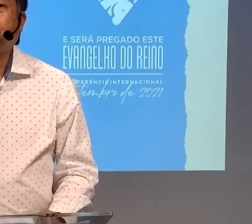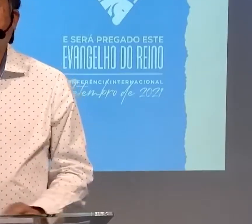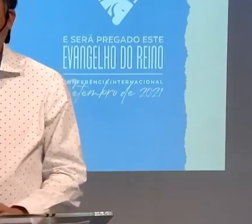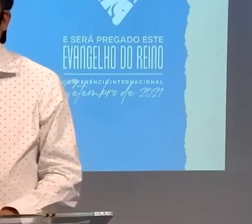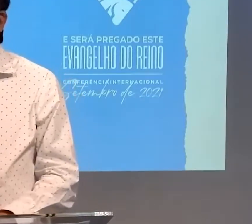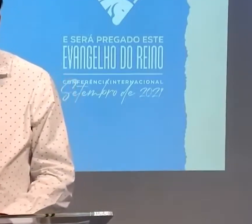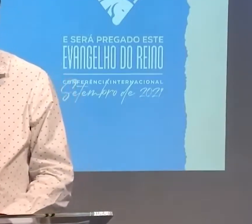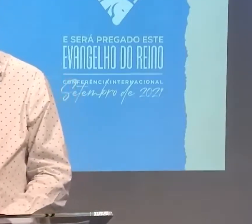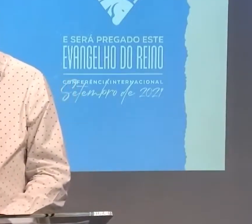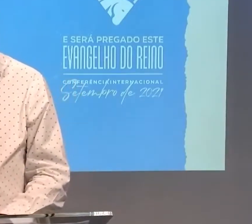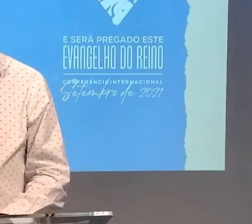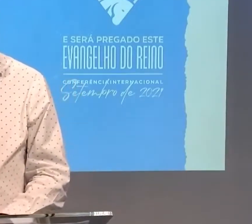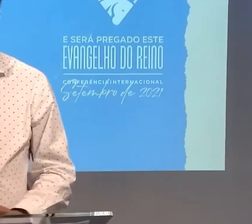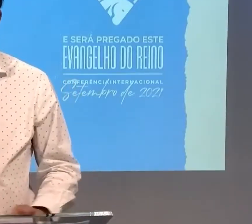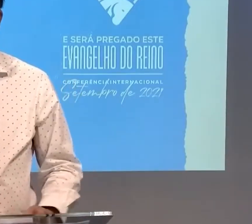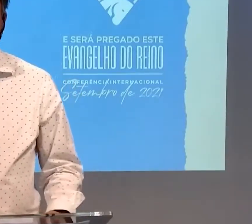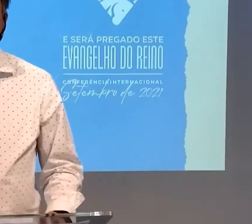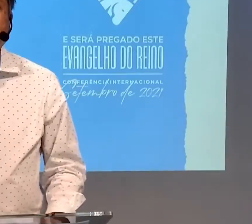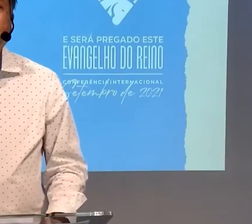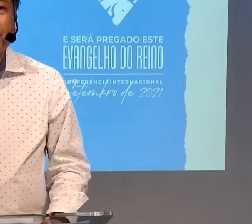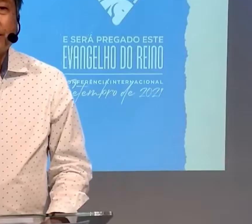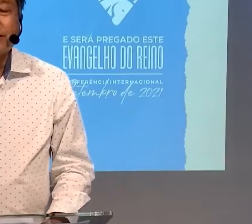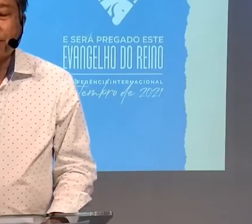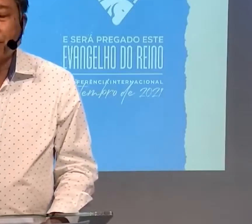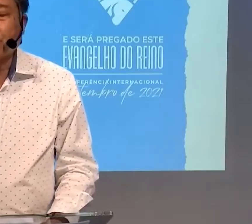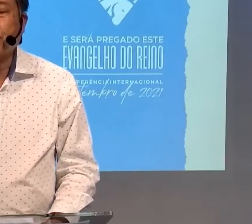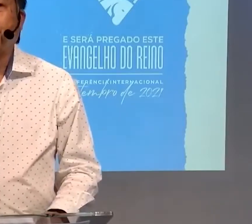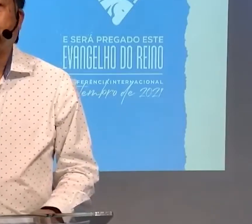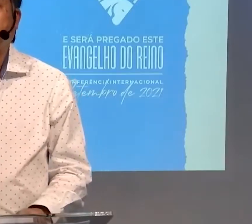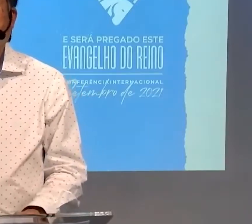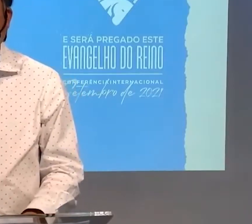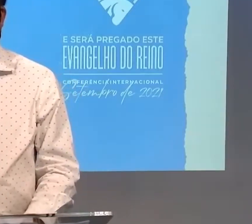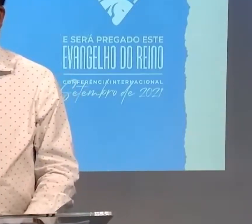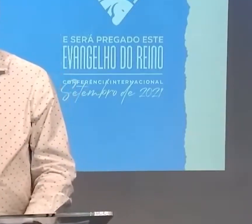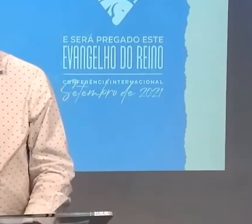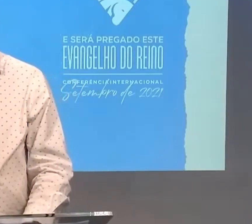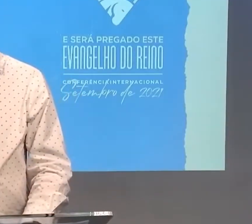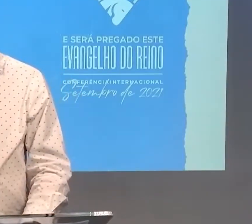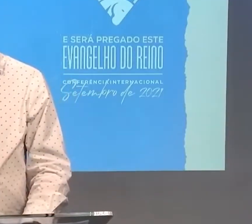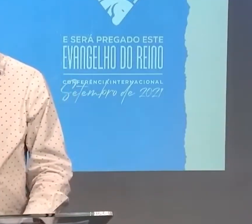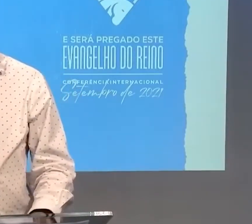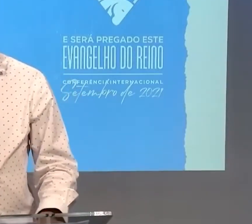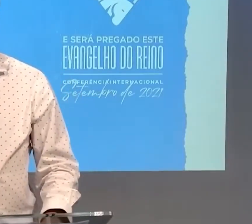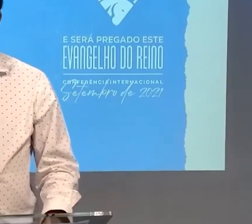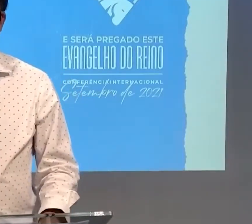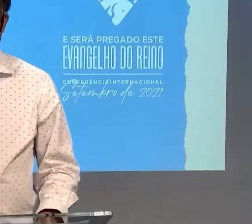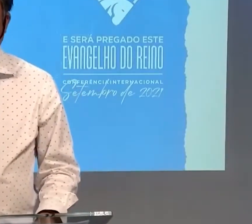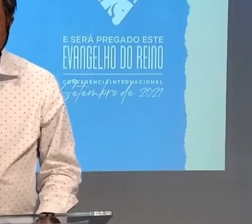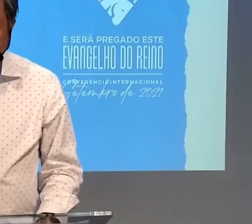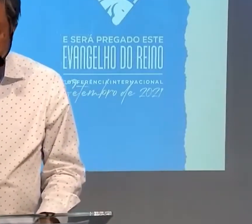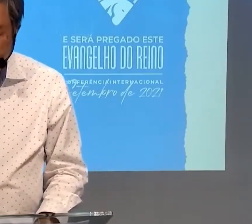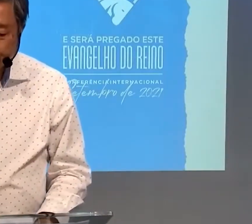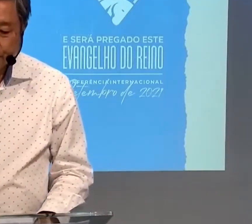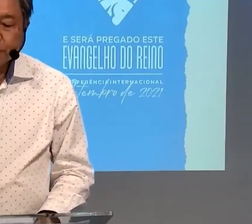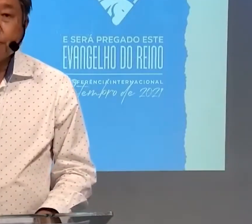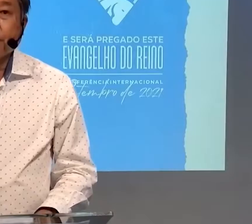infinita misericórdia e na sua infinita sabedoria, Deus, ele enviou o seu